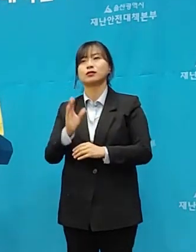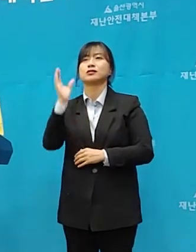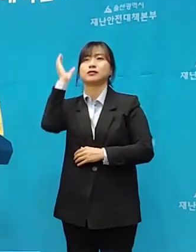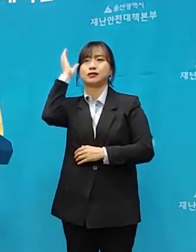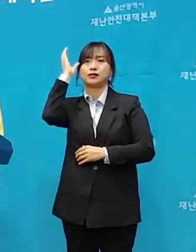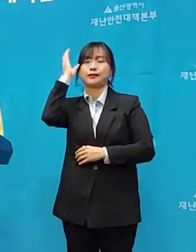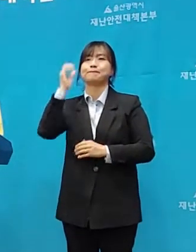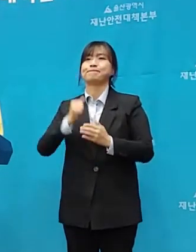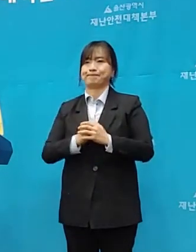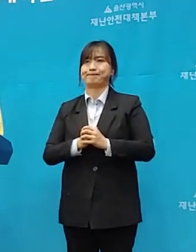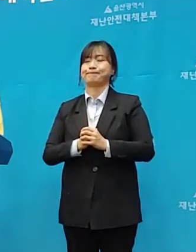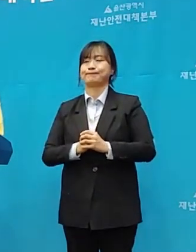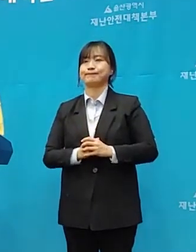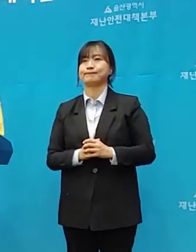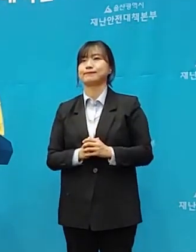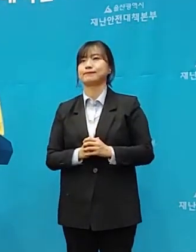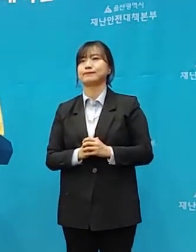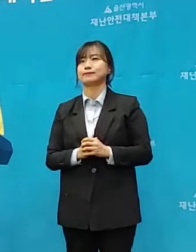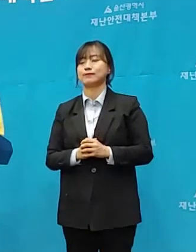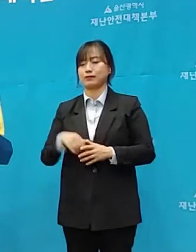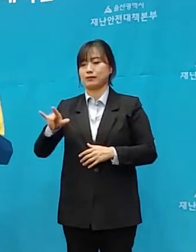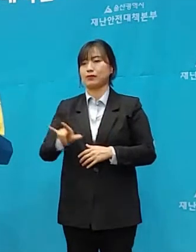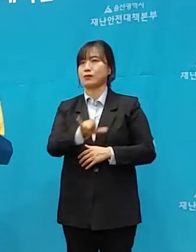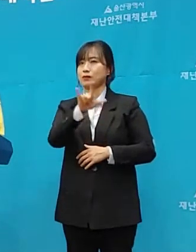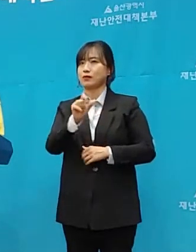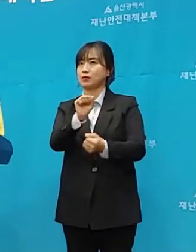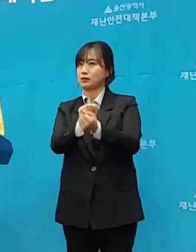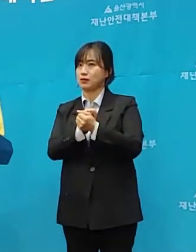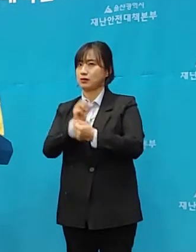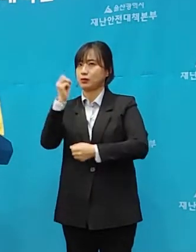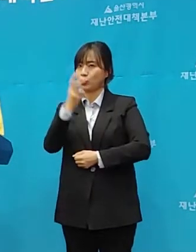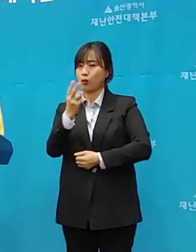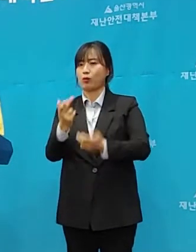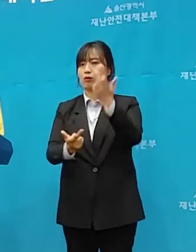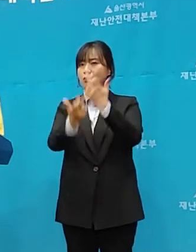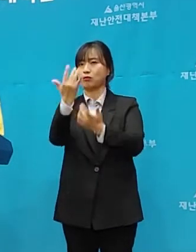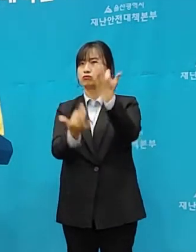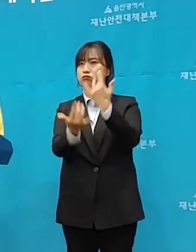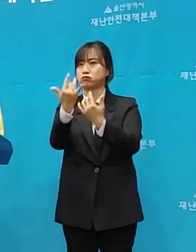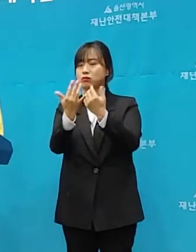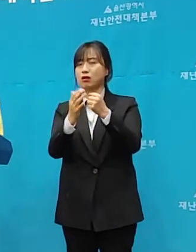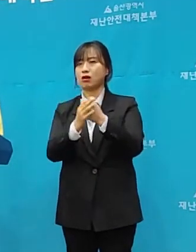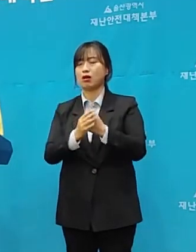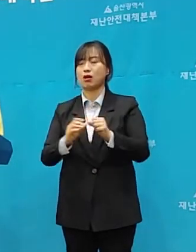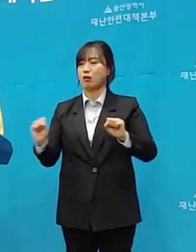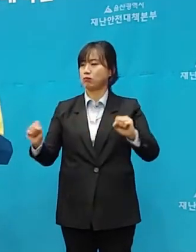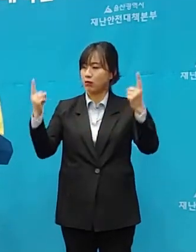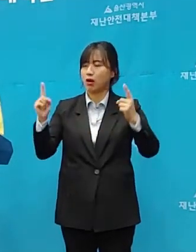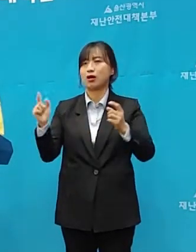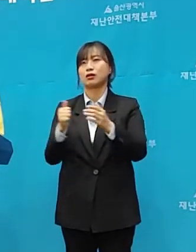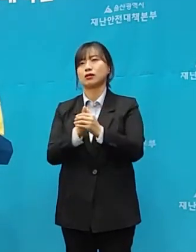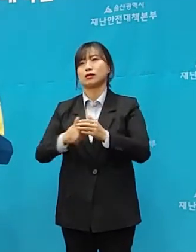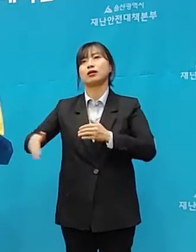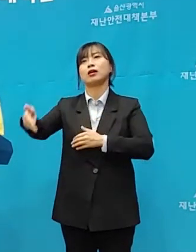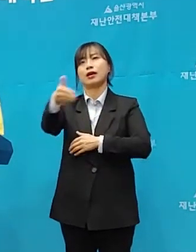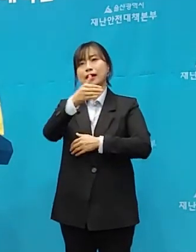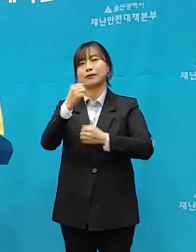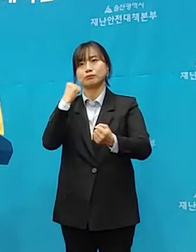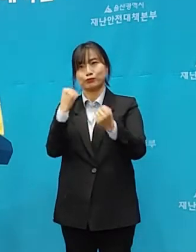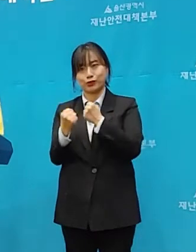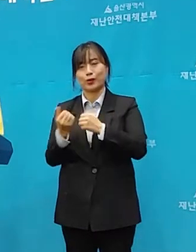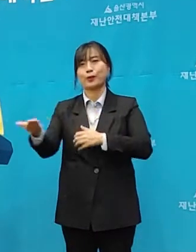것이로 확신합니다. 코로나19와 대형 산불이 겹친 상황에서도 지역